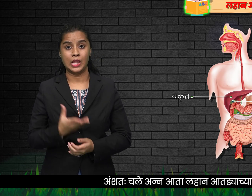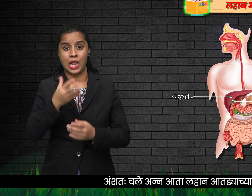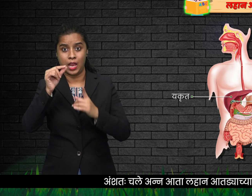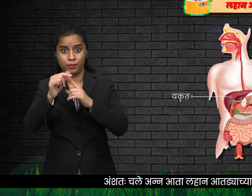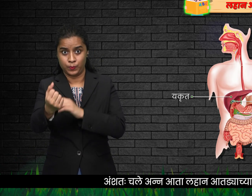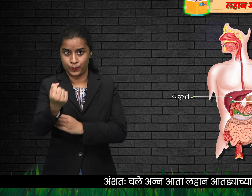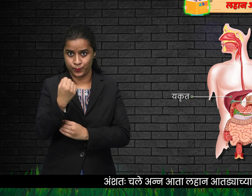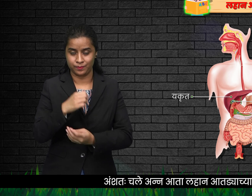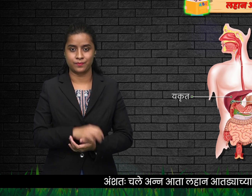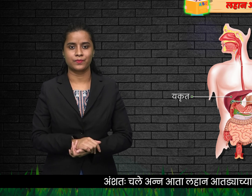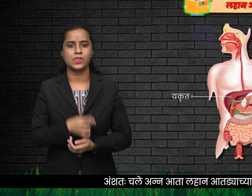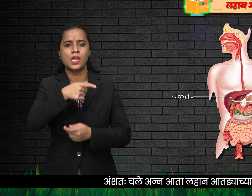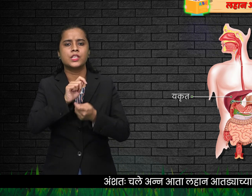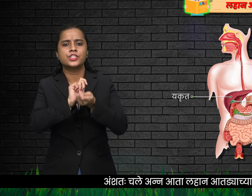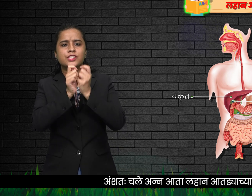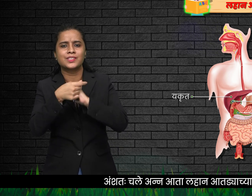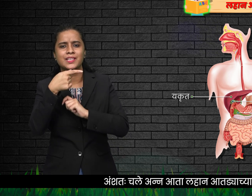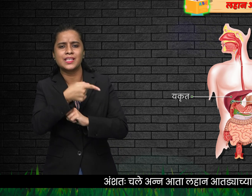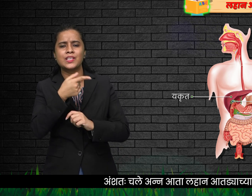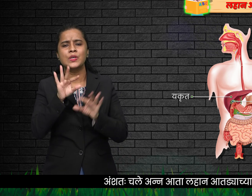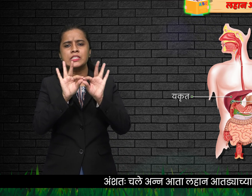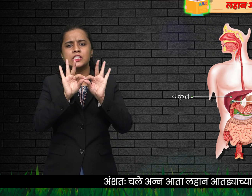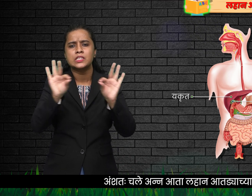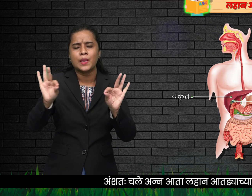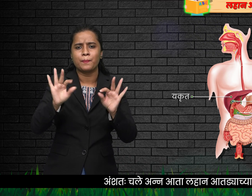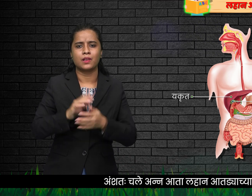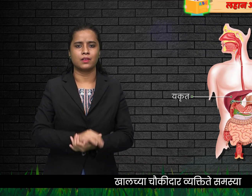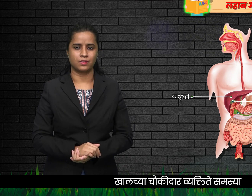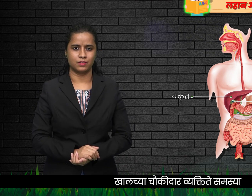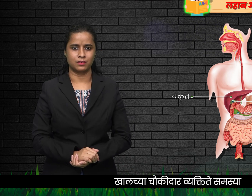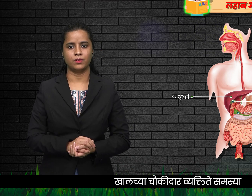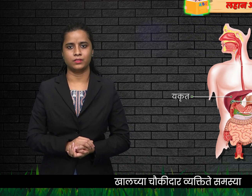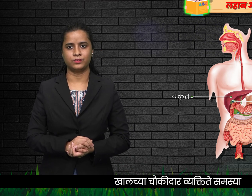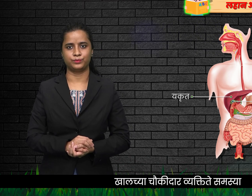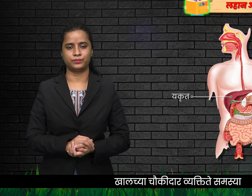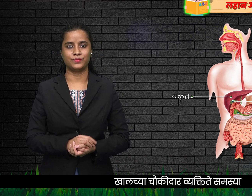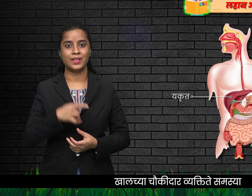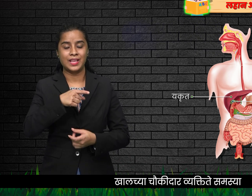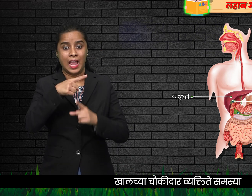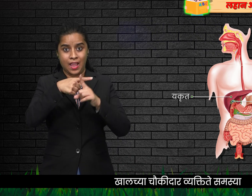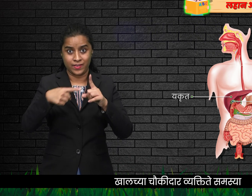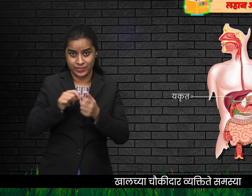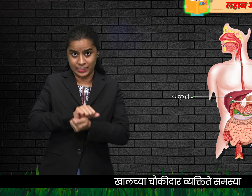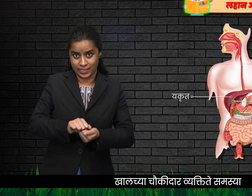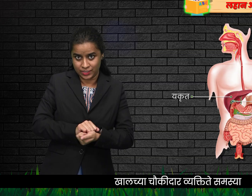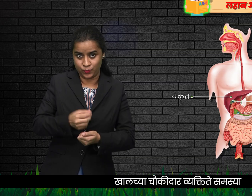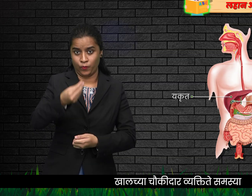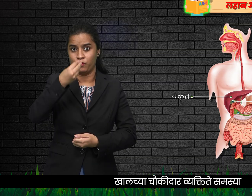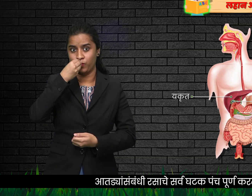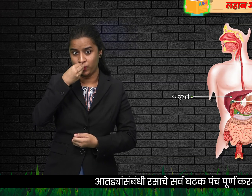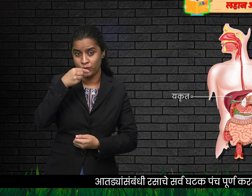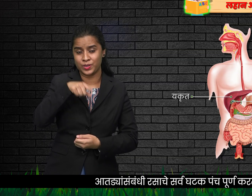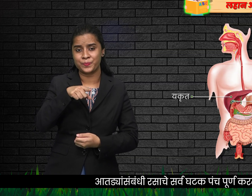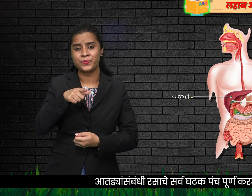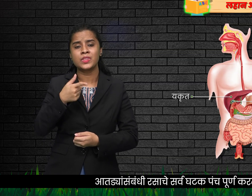बदलते. अंशतः अन्न आता लहान आतड्यांच्या खालच्या चौकीदार व्यक्तीतील